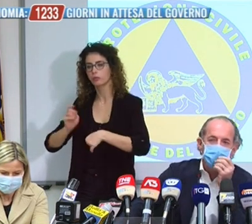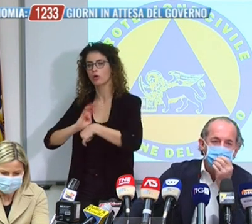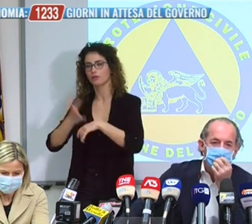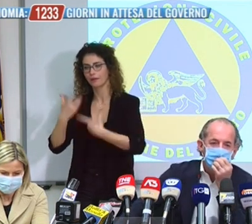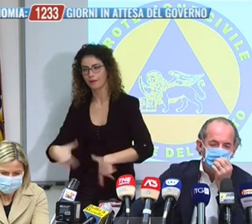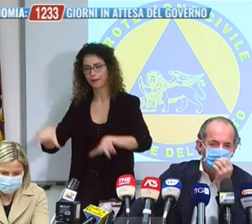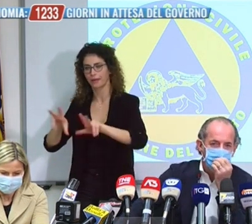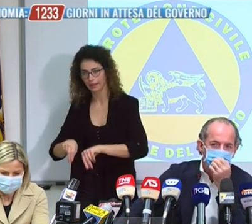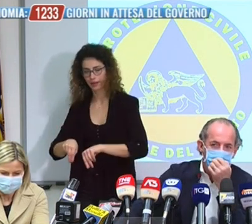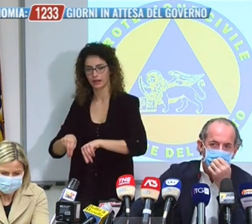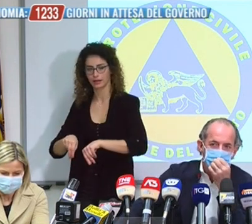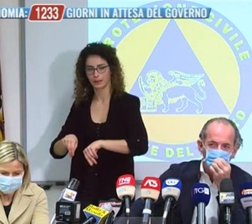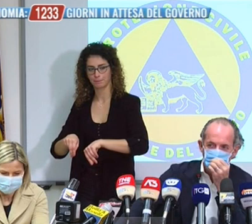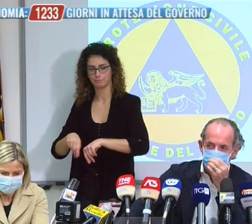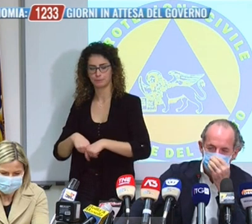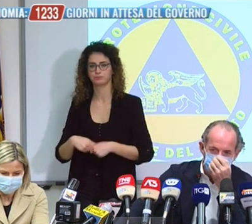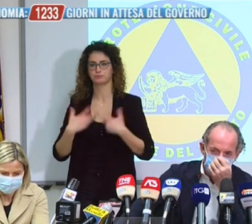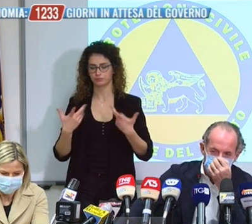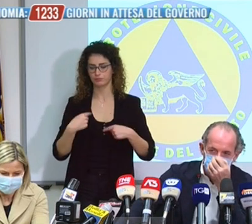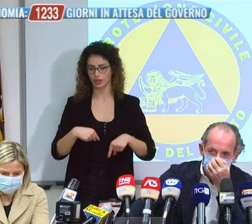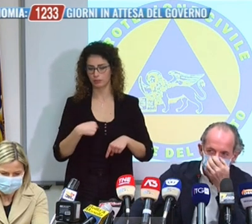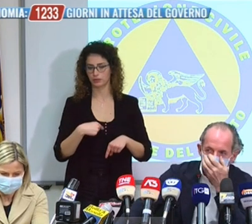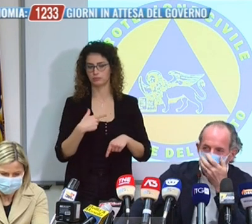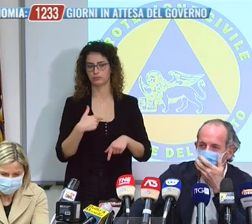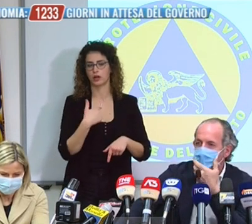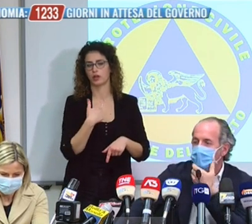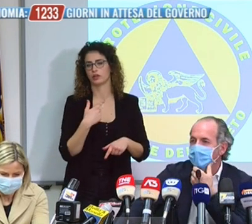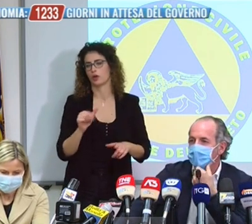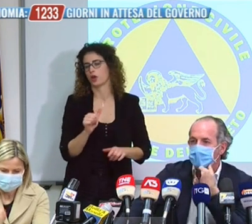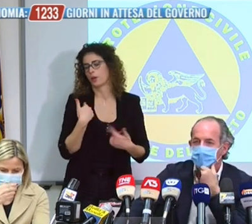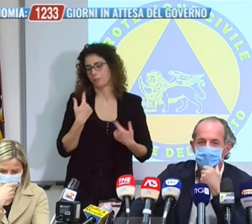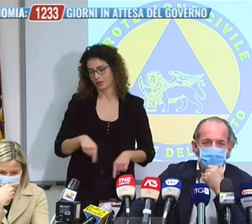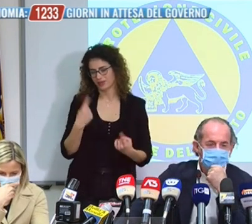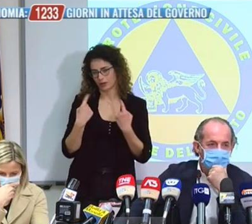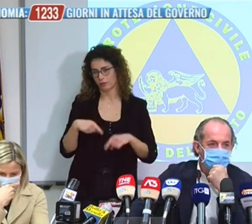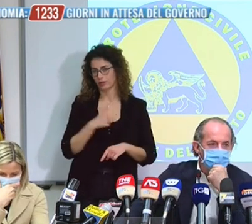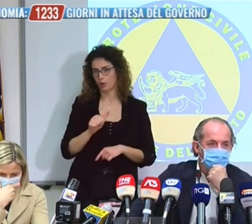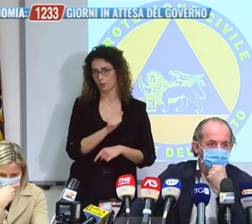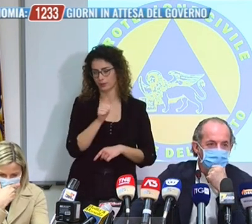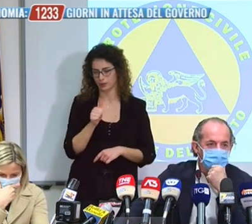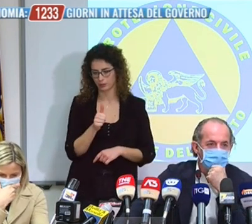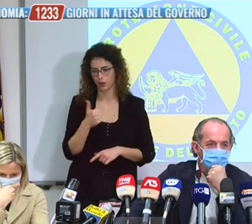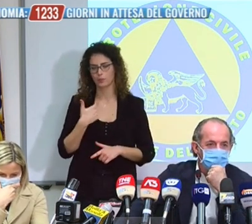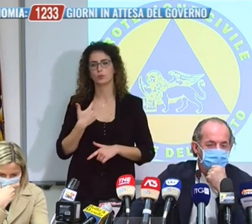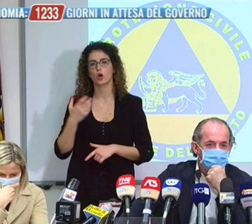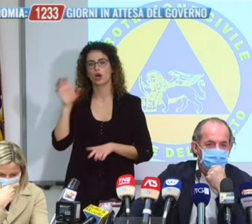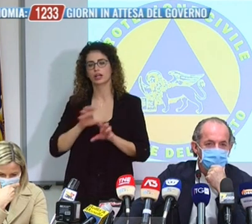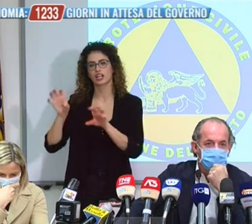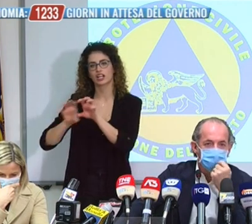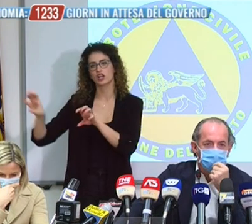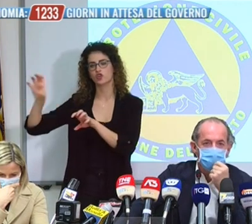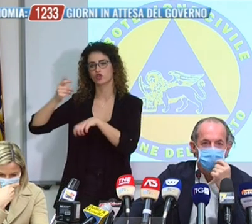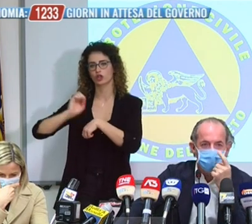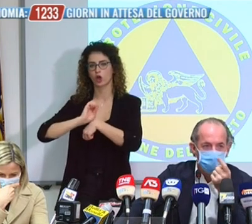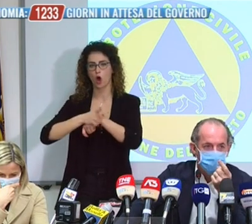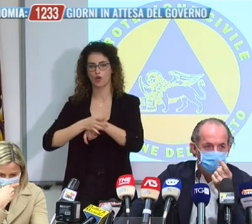Come state pensando a questo tema? Siccome anche qui ne ho parlato per primo, allora, quando ho parlato di regione Covid free, cioè prima